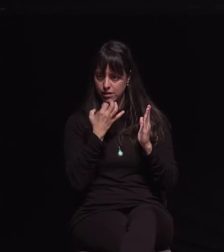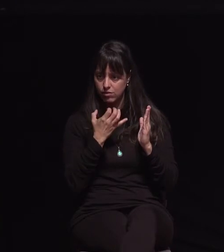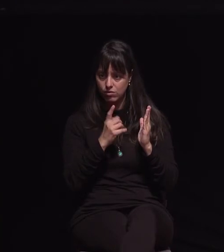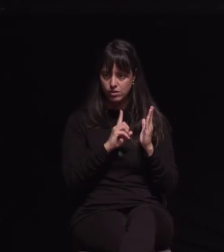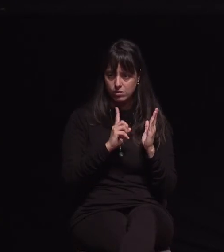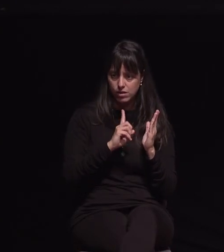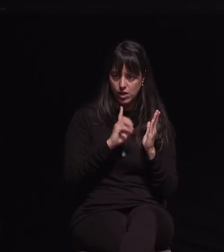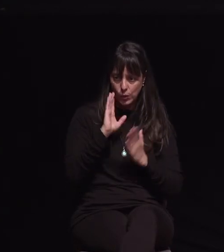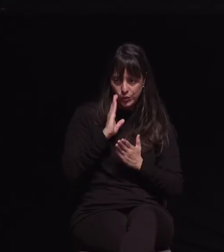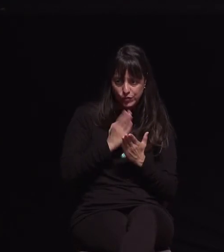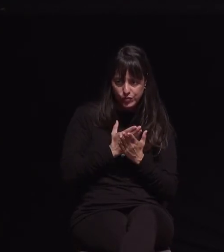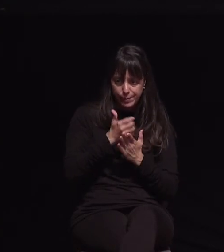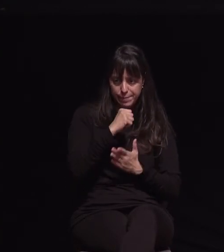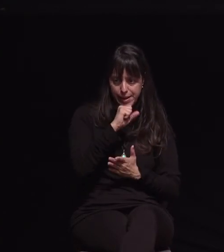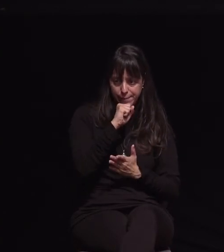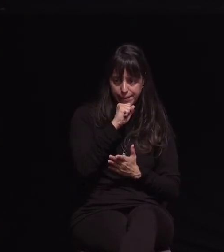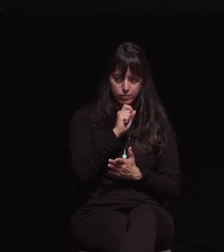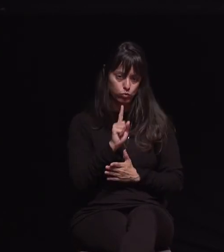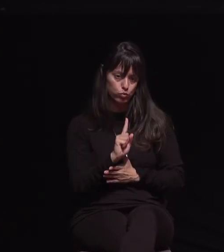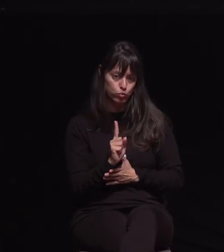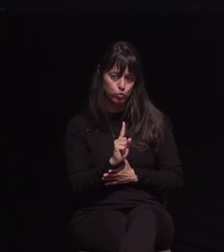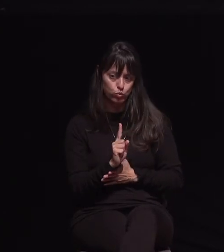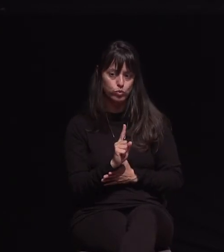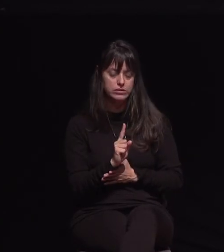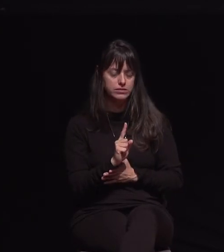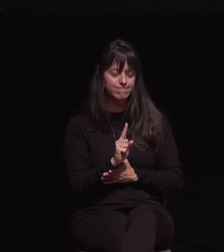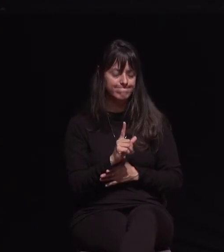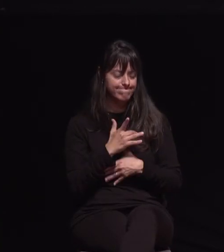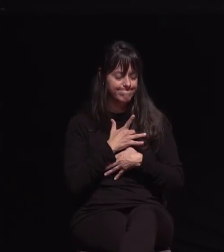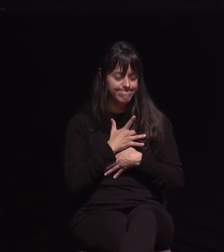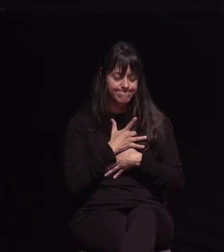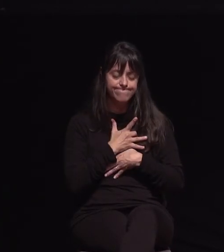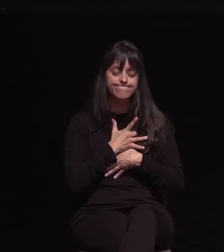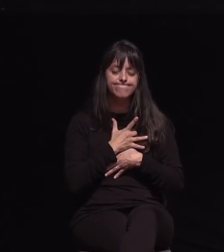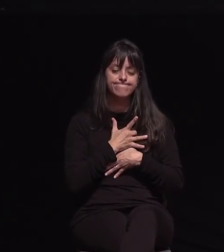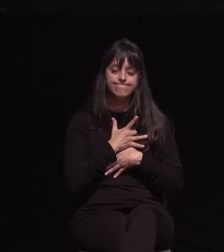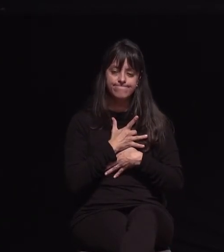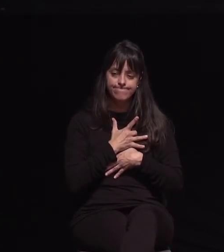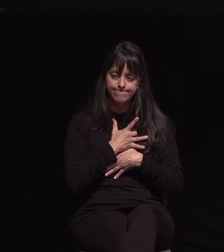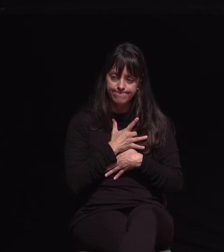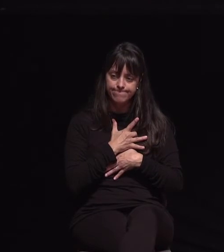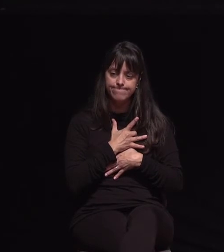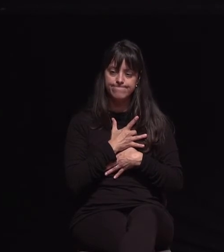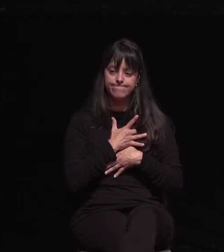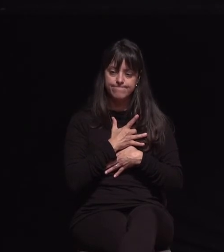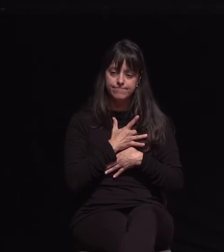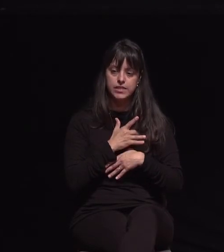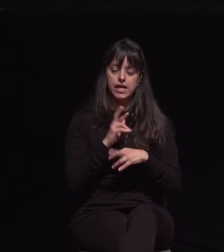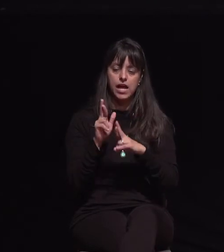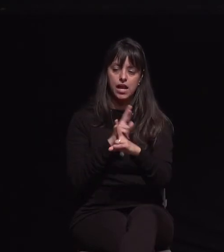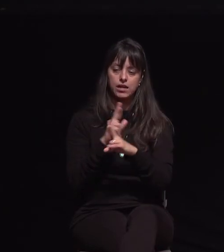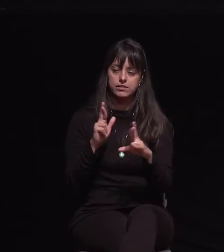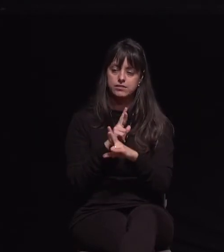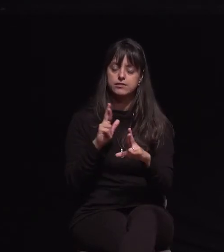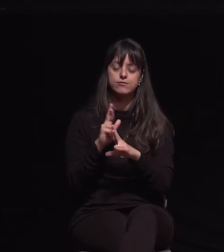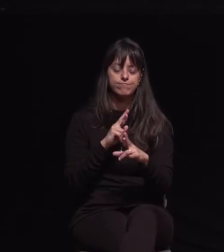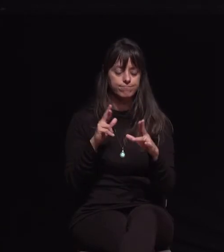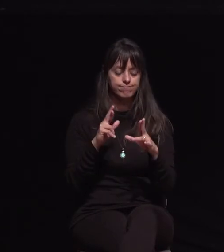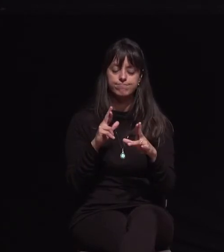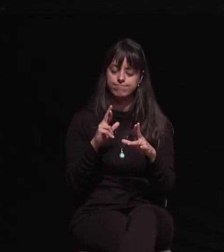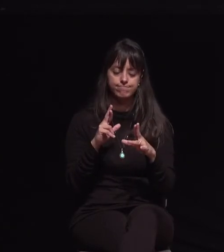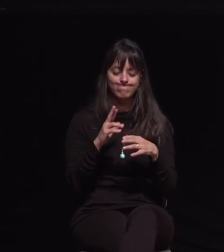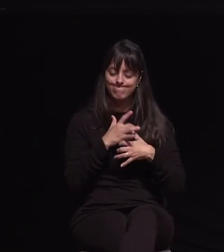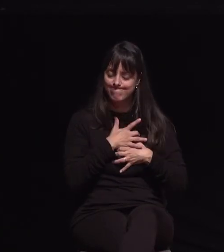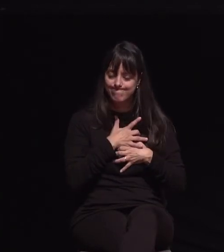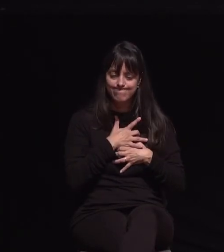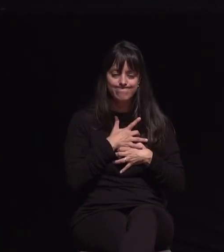eles podiam confiar ou não. Isso dói muito, né? Então, a nossa relação foi uma relação de muita dor, de